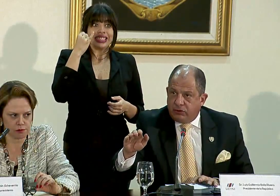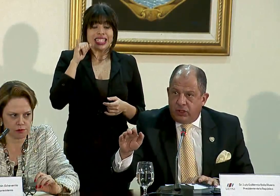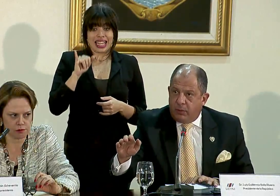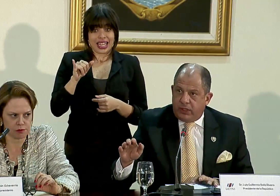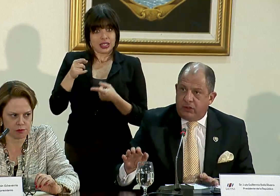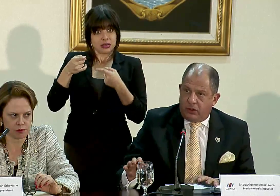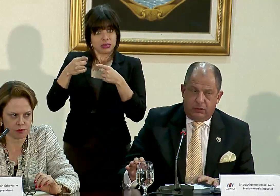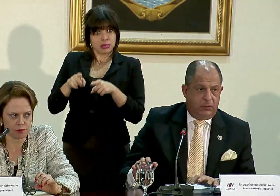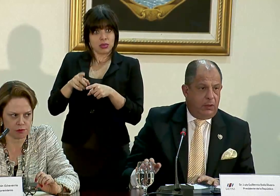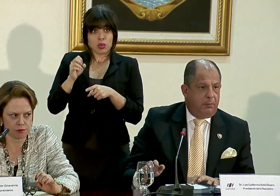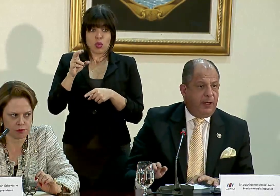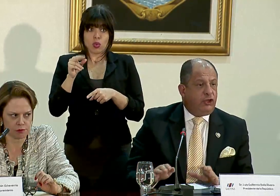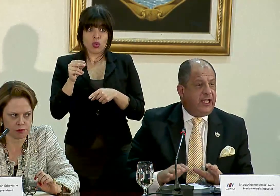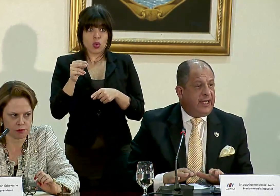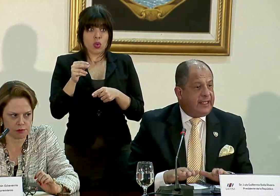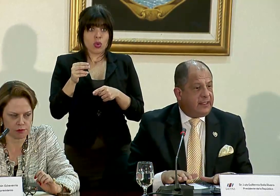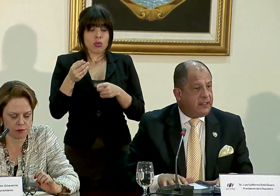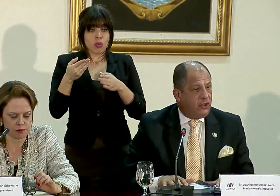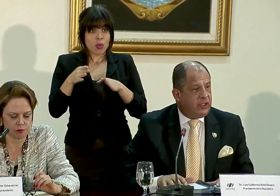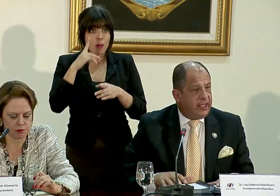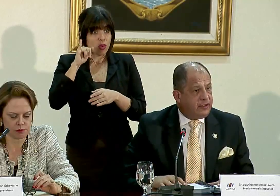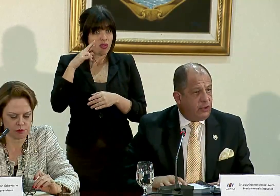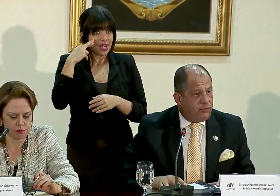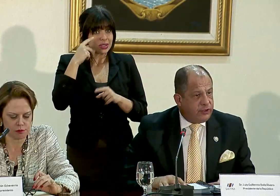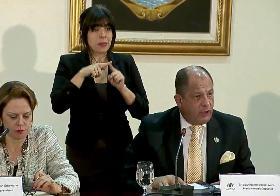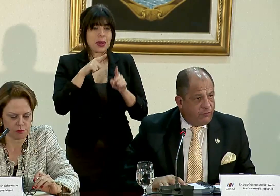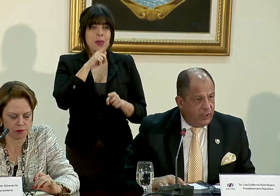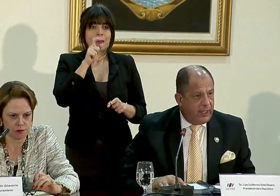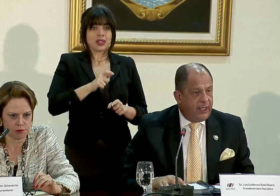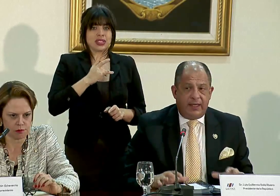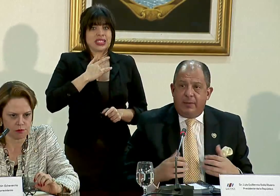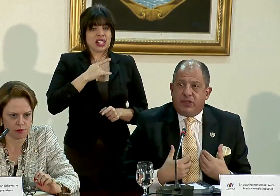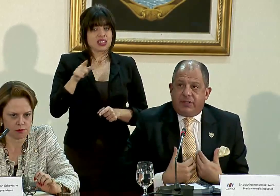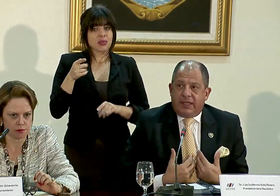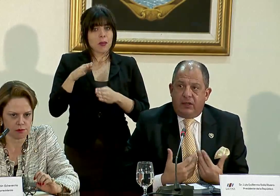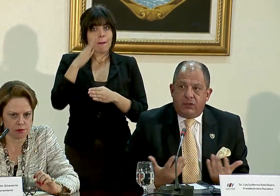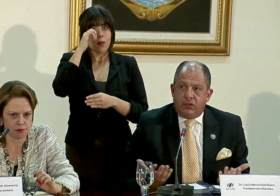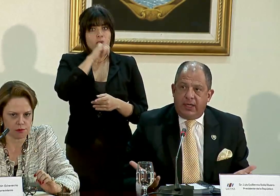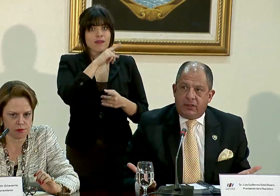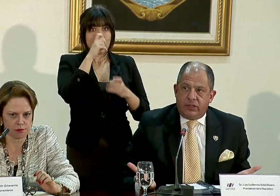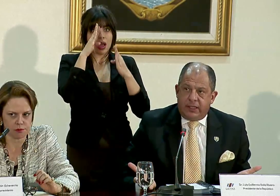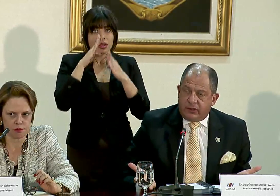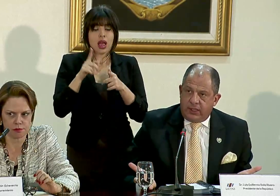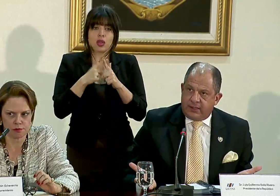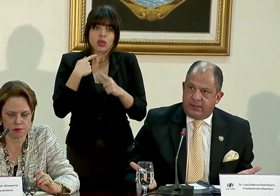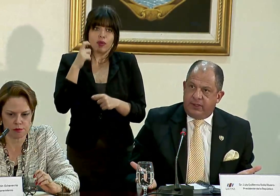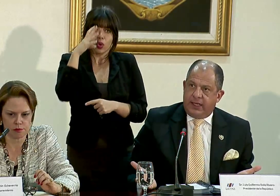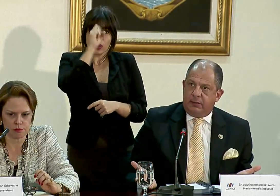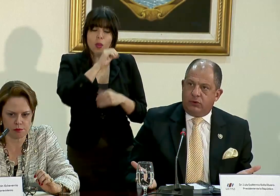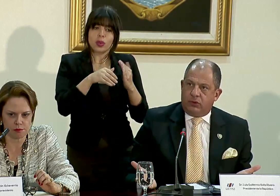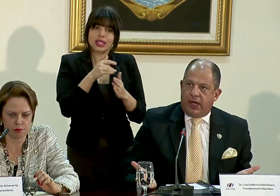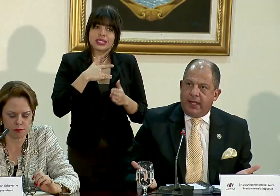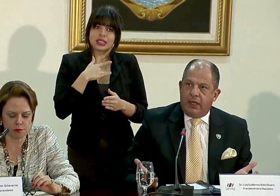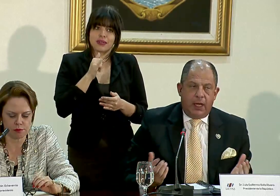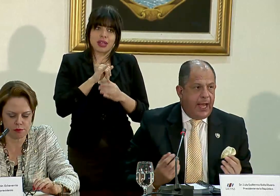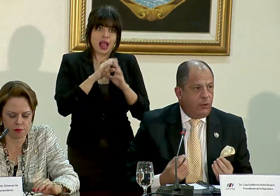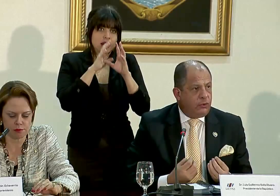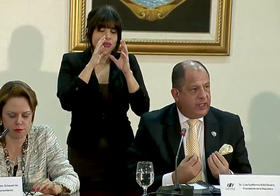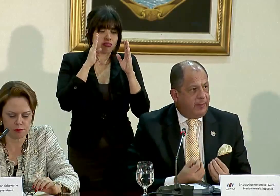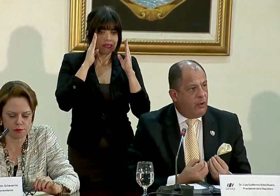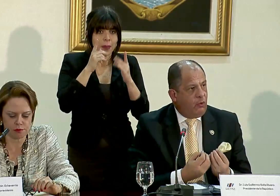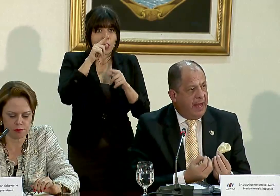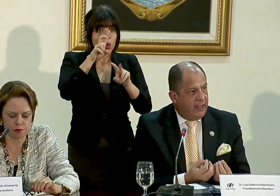fue lo que le causó la muerte o no pero tiene la sensación de que si lo fue tenemos que tratarlo con toda la consideración y la sensibilidad del mundo hay